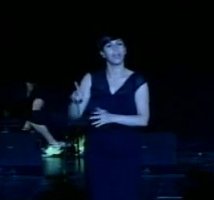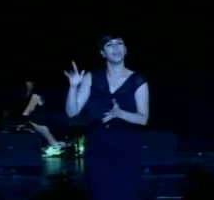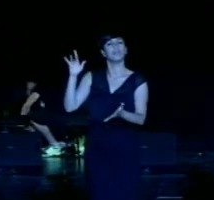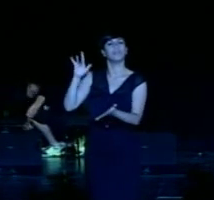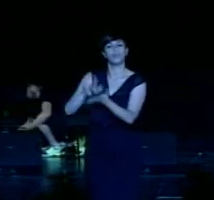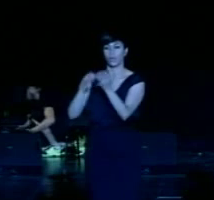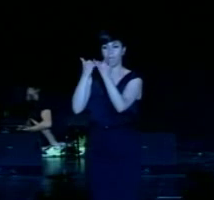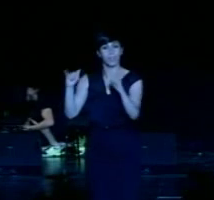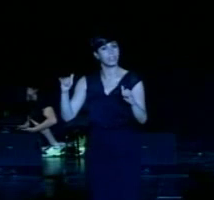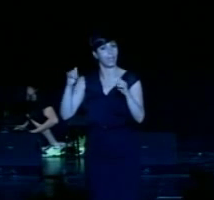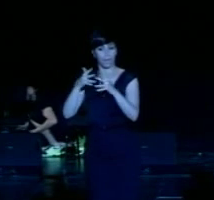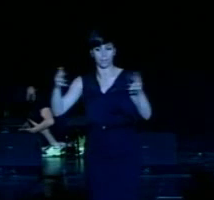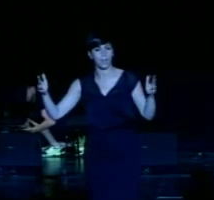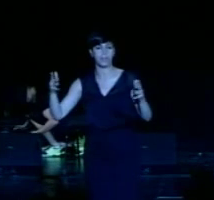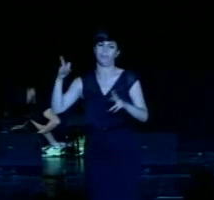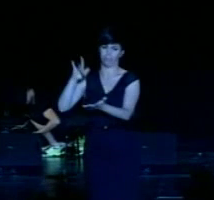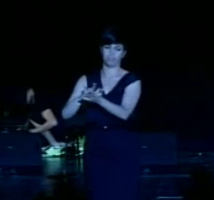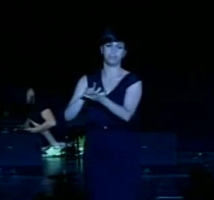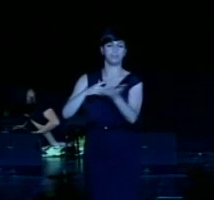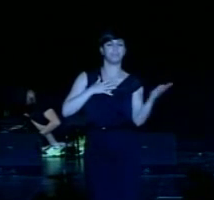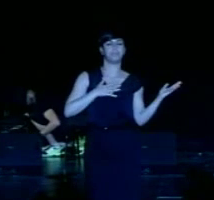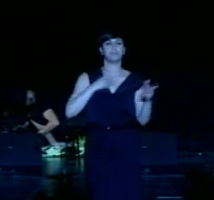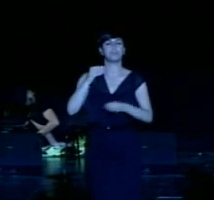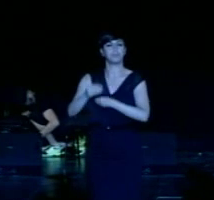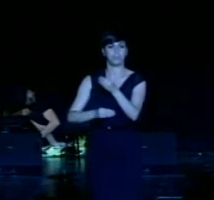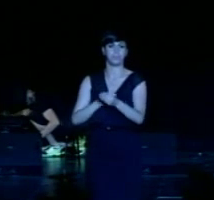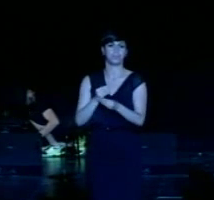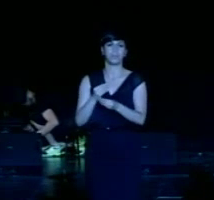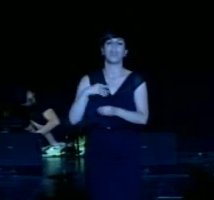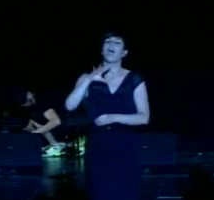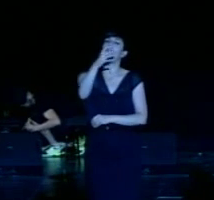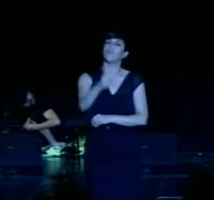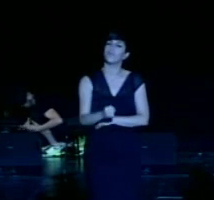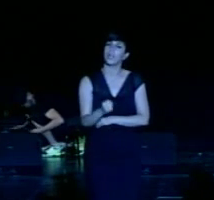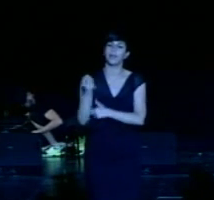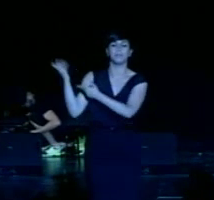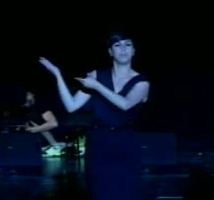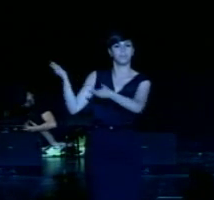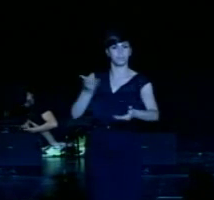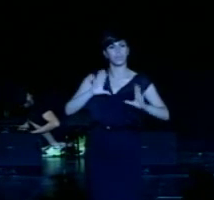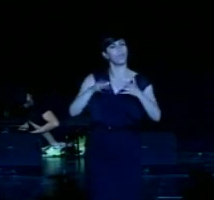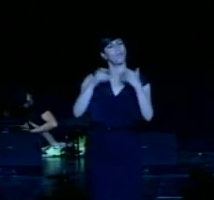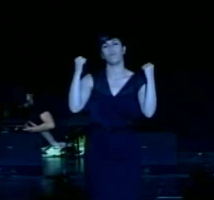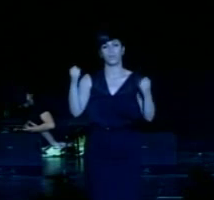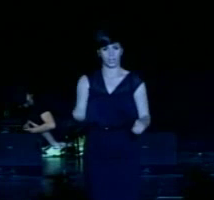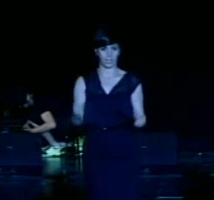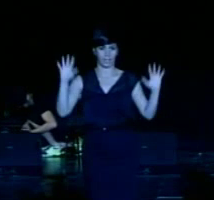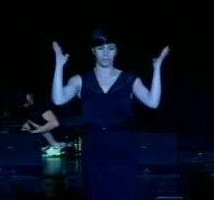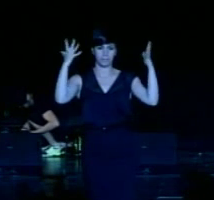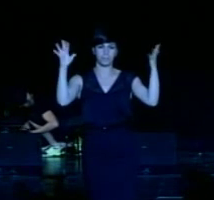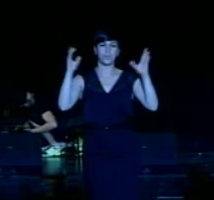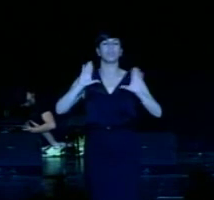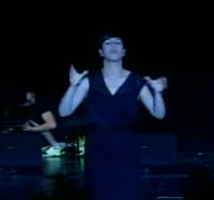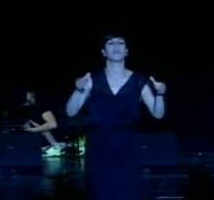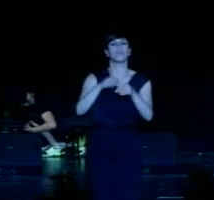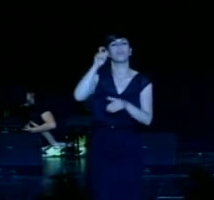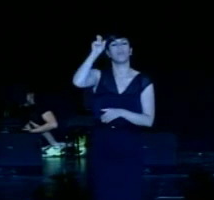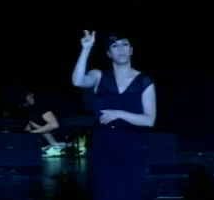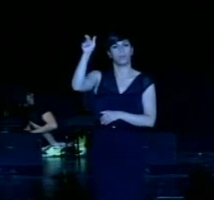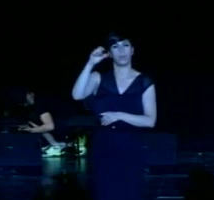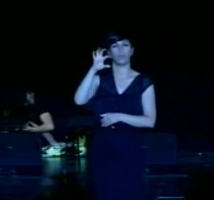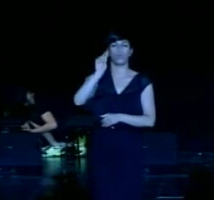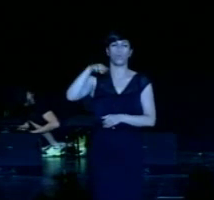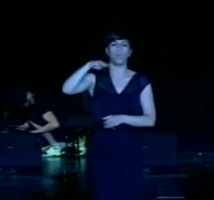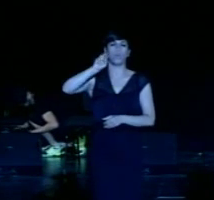gran celebración. Desde África recibimos con un fuerte aplauso al conjunto